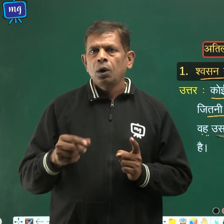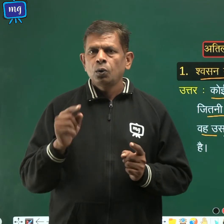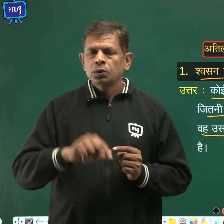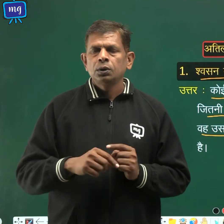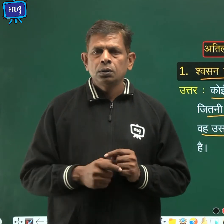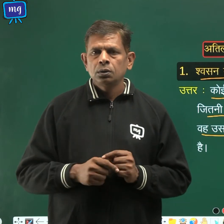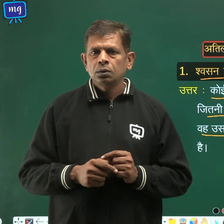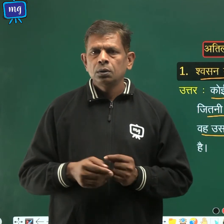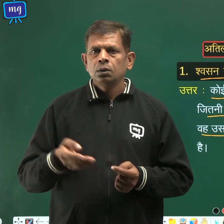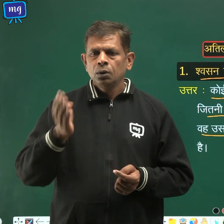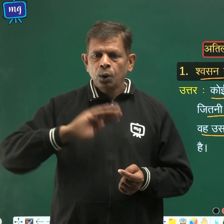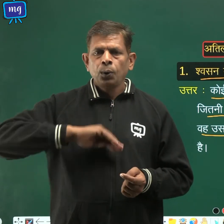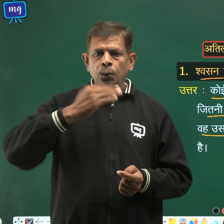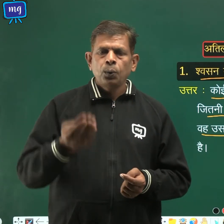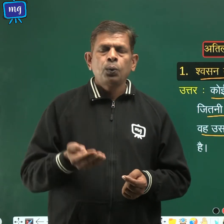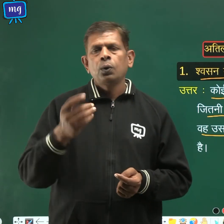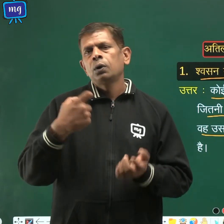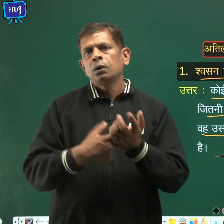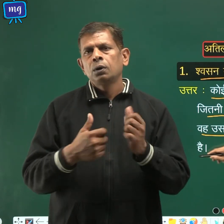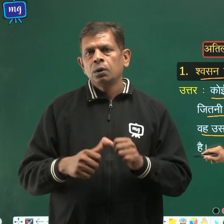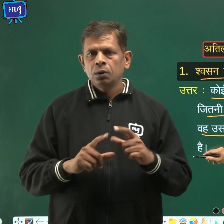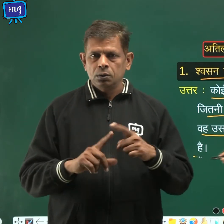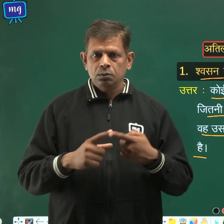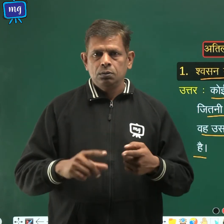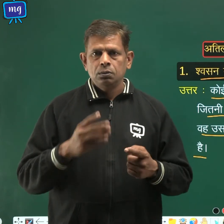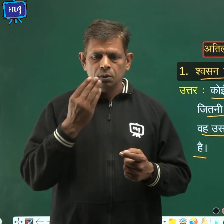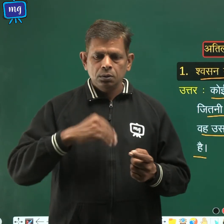उसकी श्वसन दर कहलाती है।